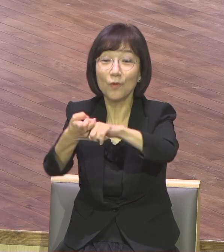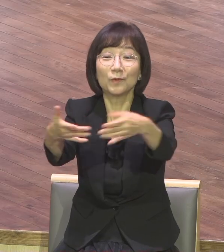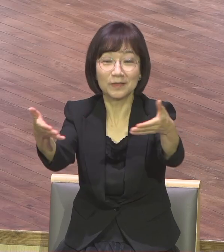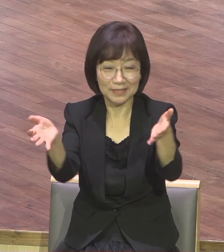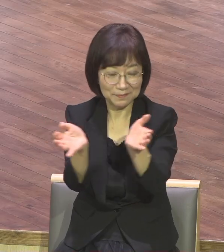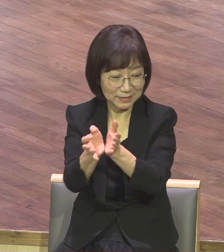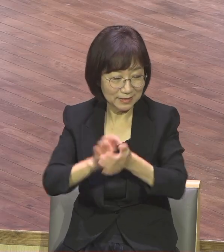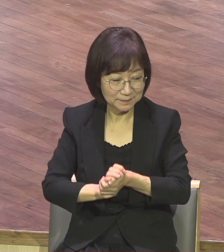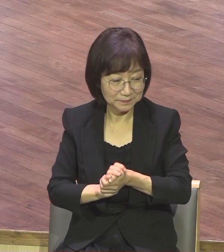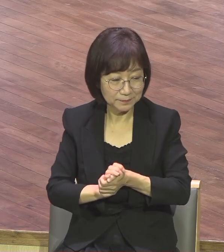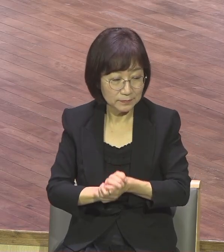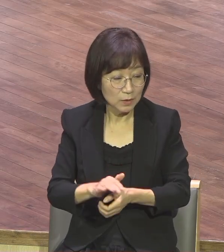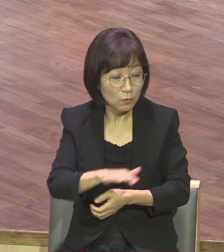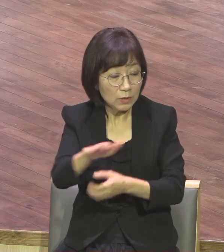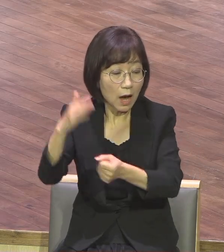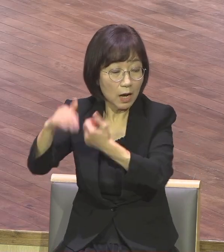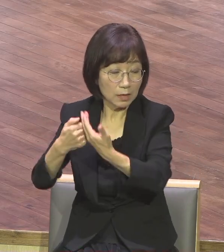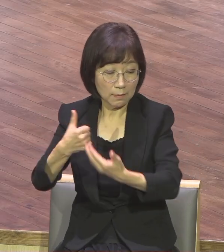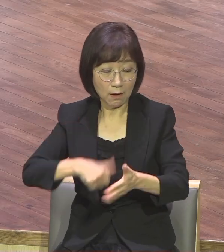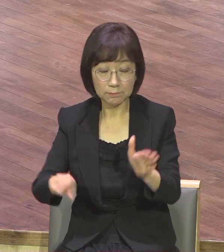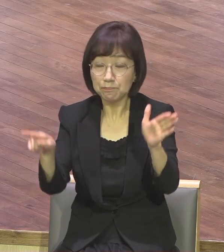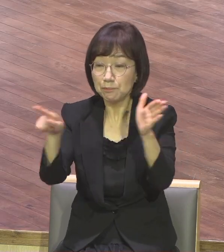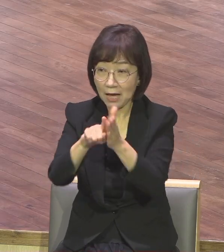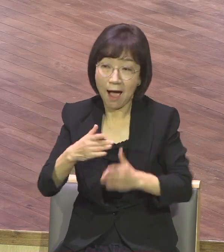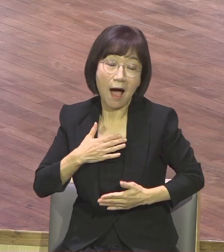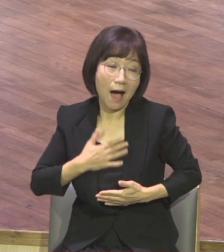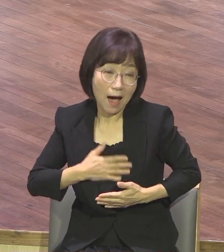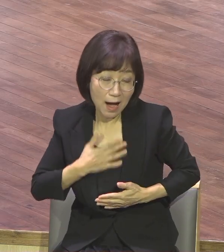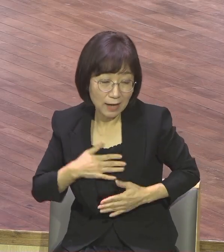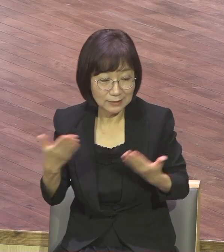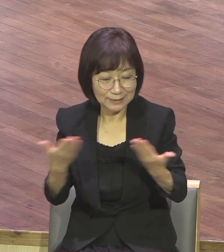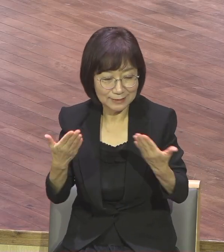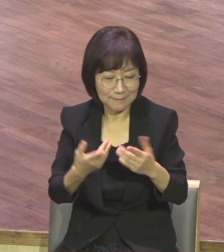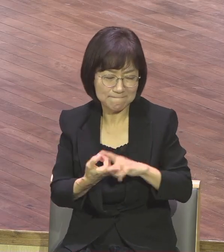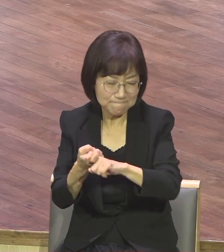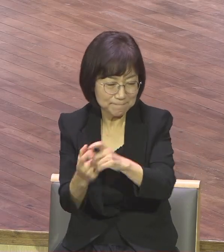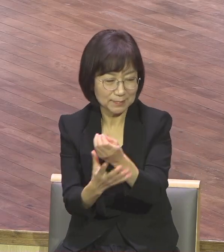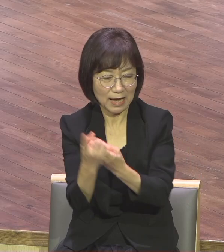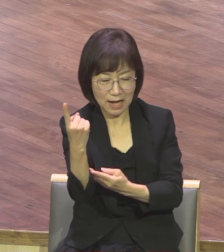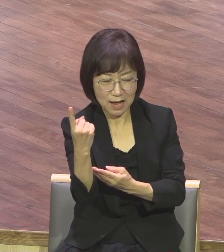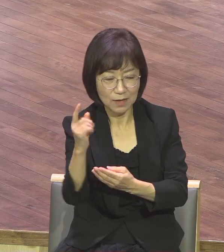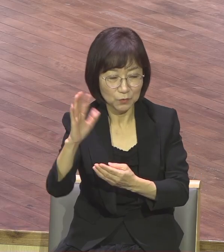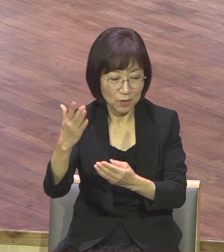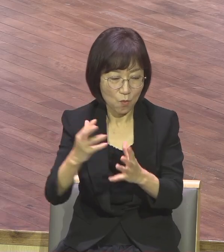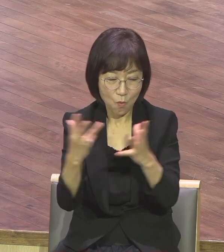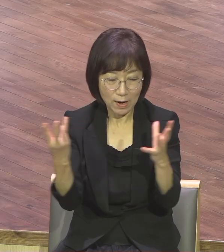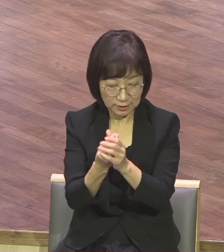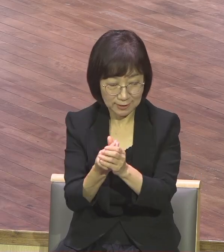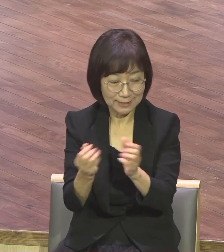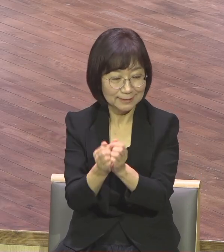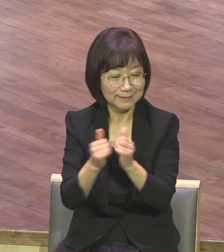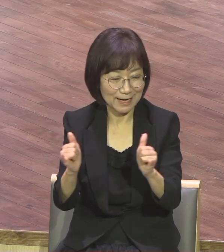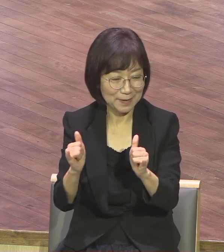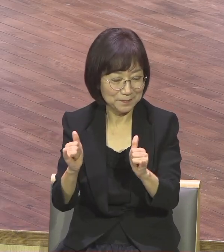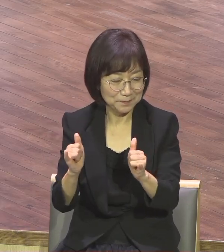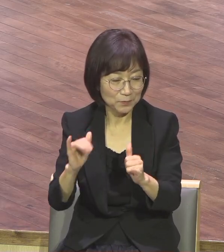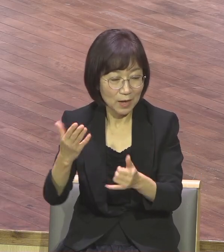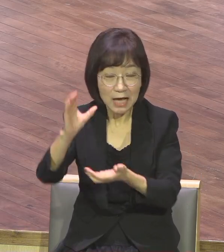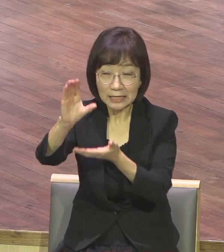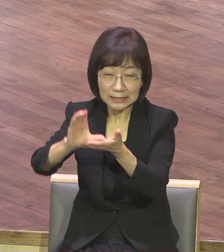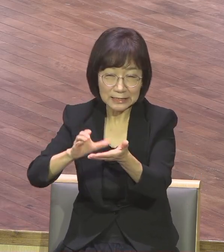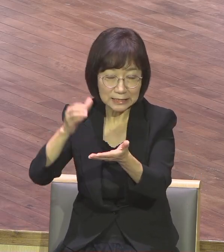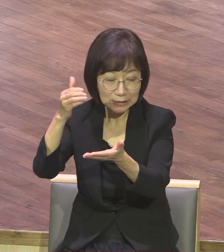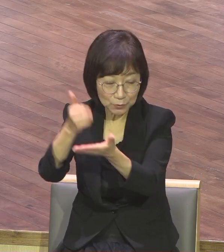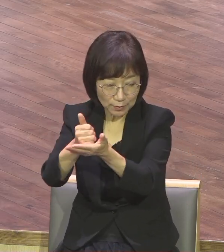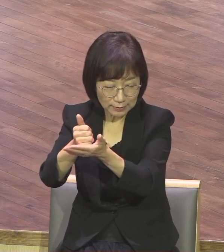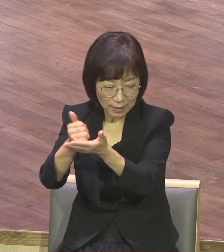하나님의 아들을 믿는 것과 아는 일에 하나가 되어 온전한 사람을 이루어 그리스도의 장성한